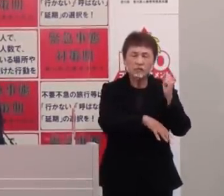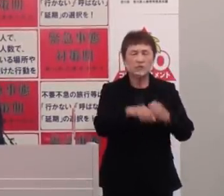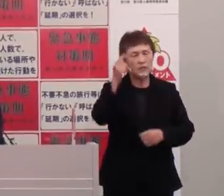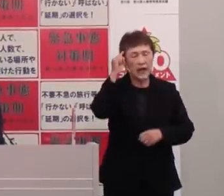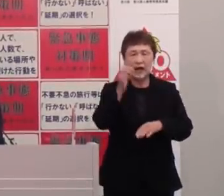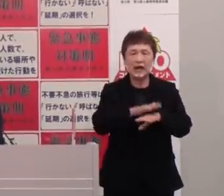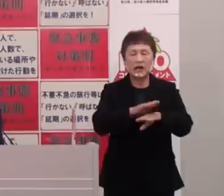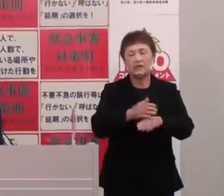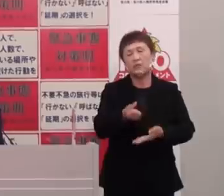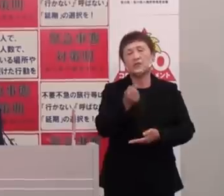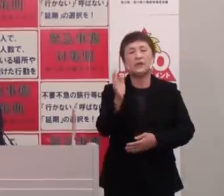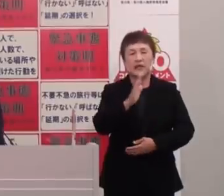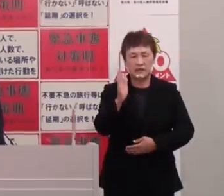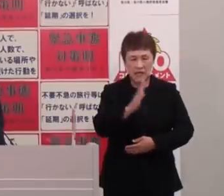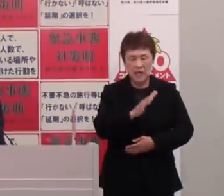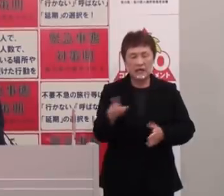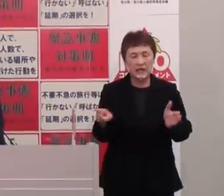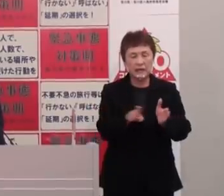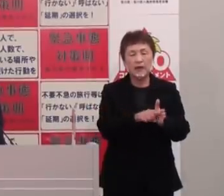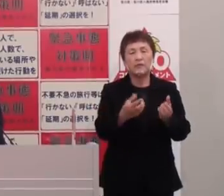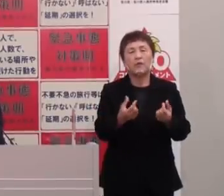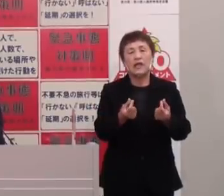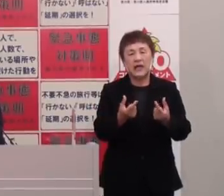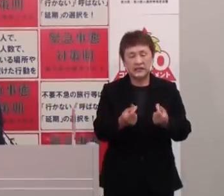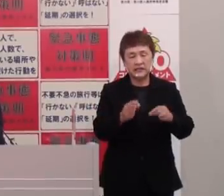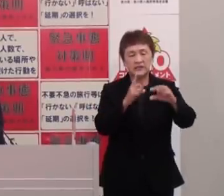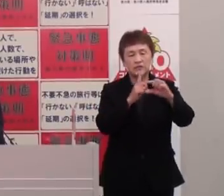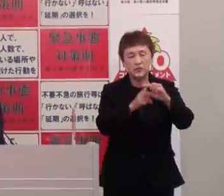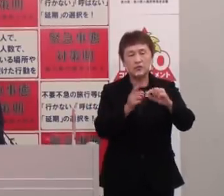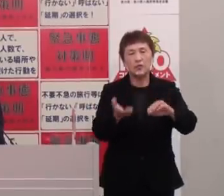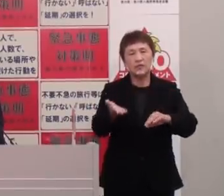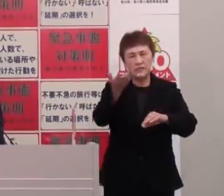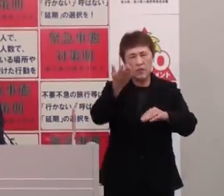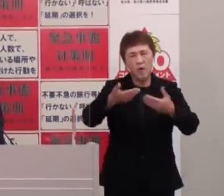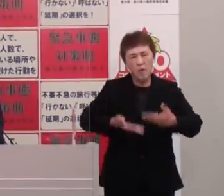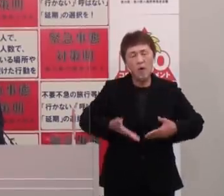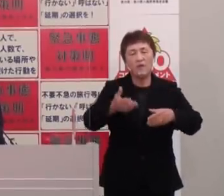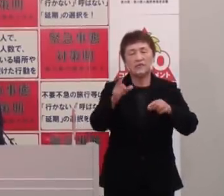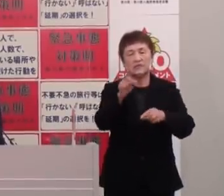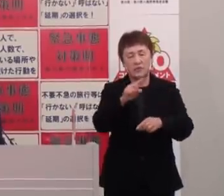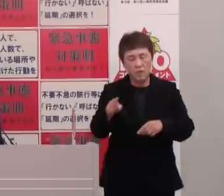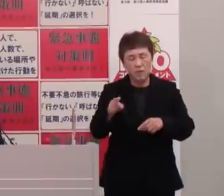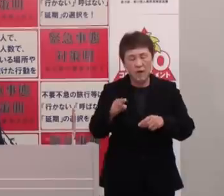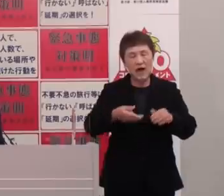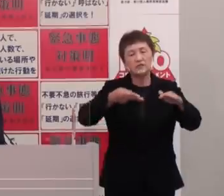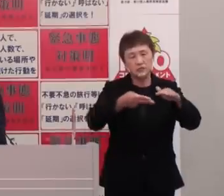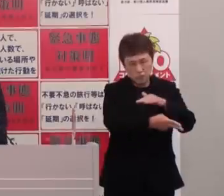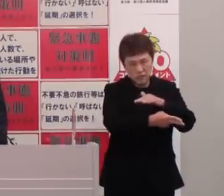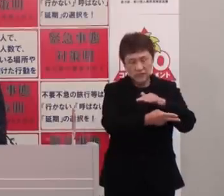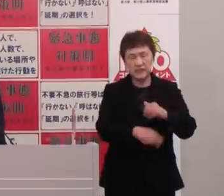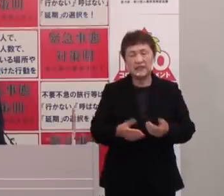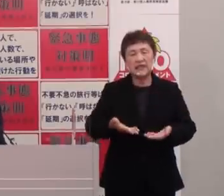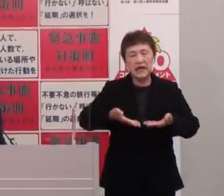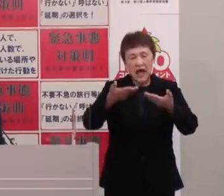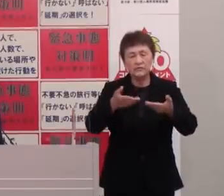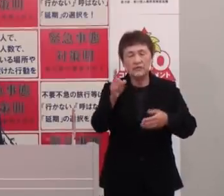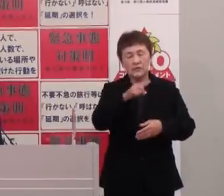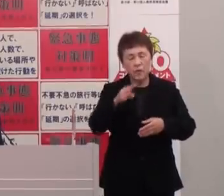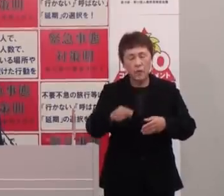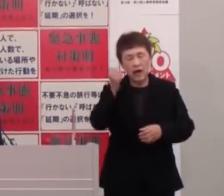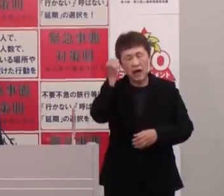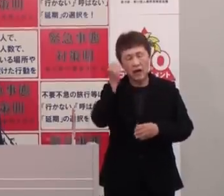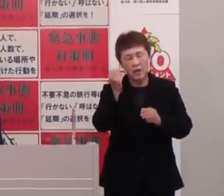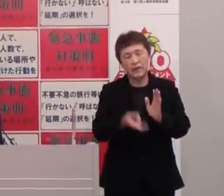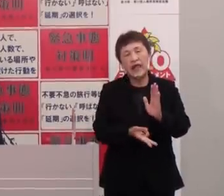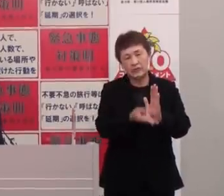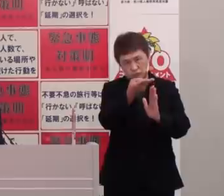で、これまで同様、中等症以上は原則として入院、軽症無症状は原則宿泊療養、必要に応じて